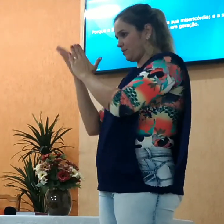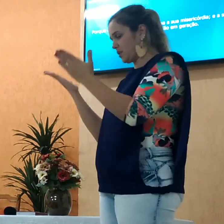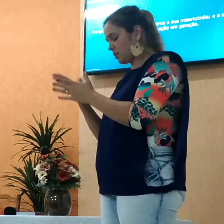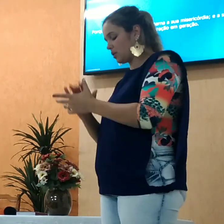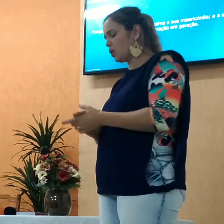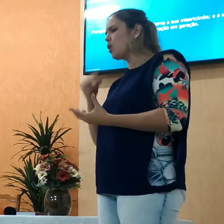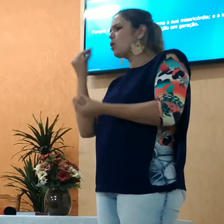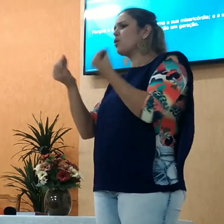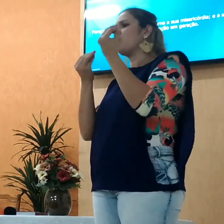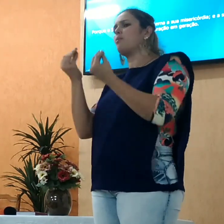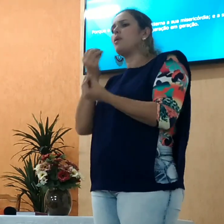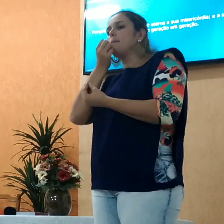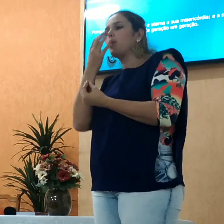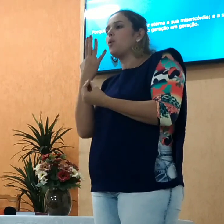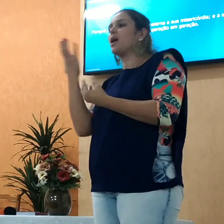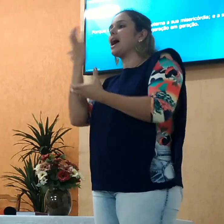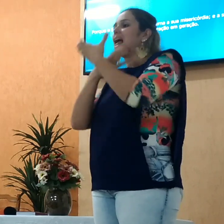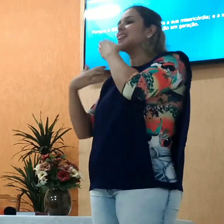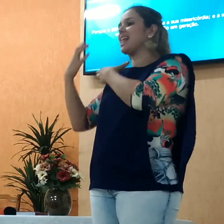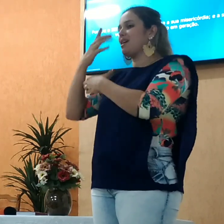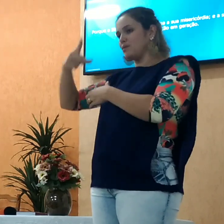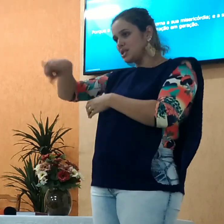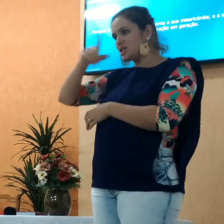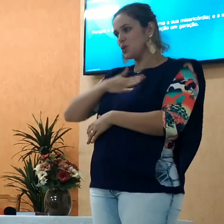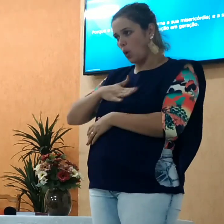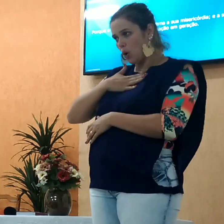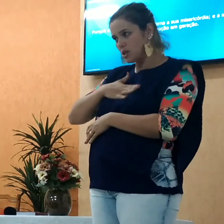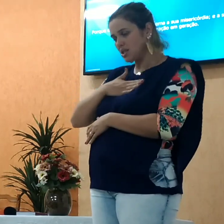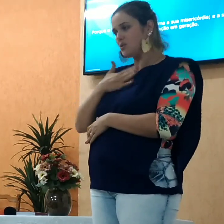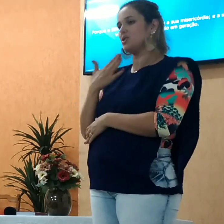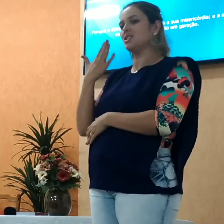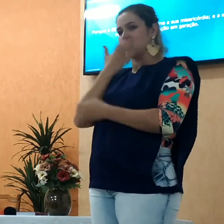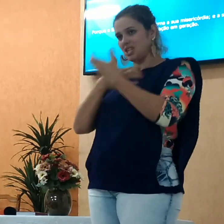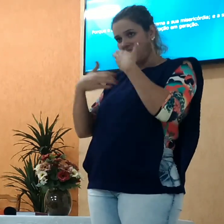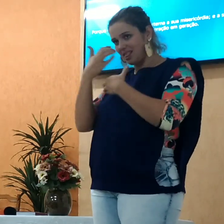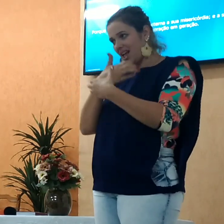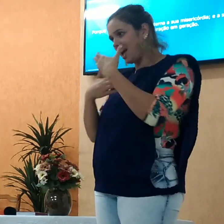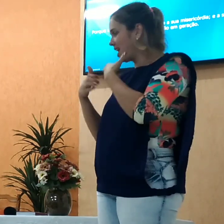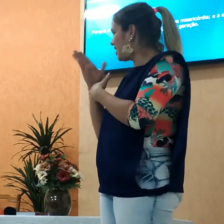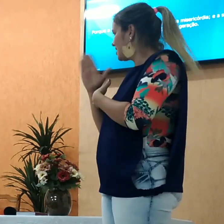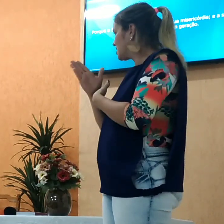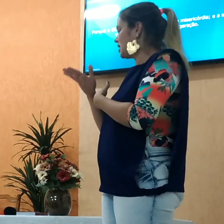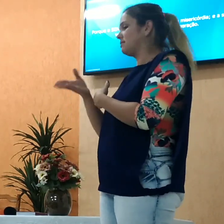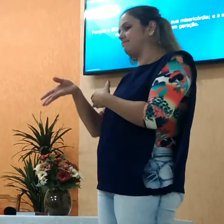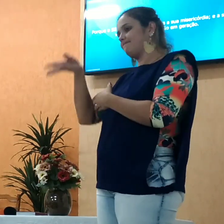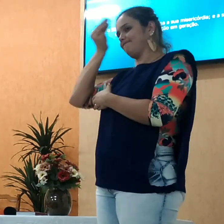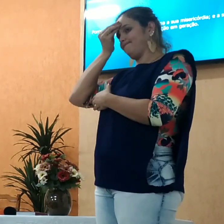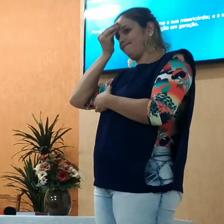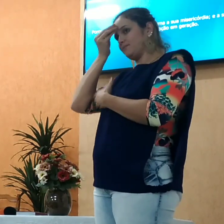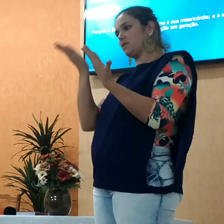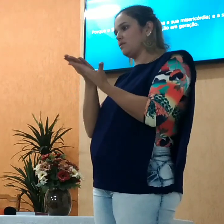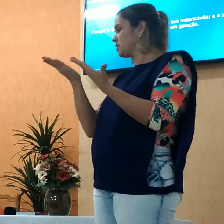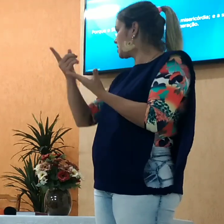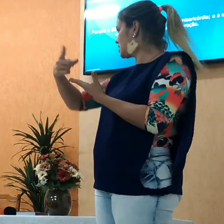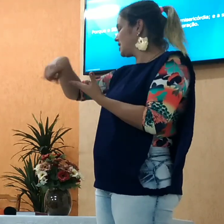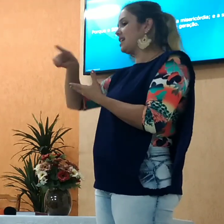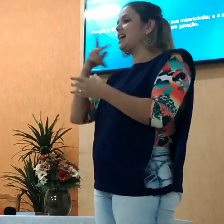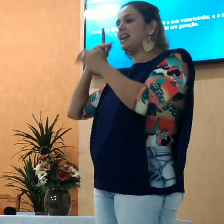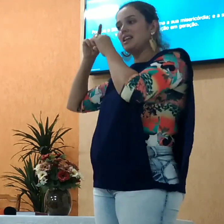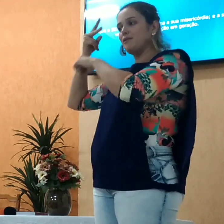bom cantar! Sei que vocês gostam de cantar. Vocês cantaram, eu gravei para ficar de lembrança. Vocês cantando, vai